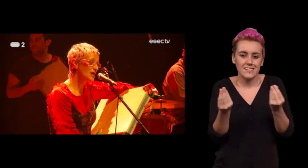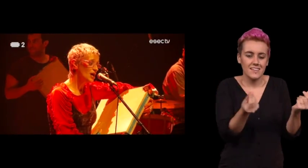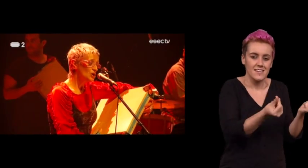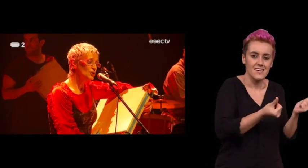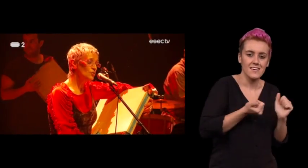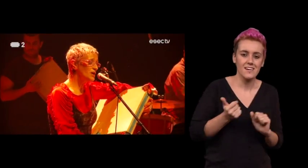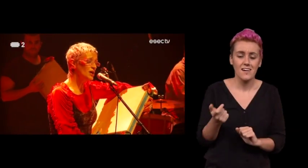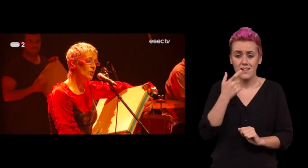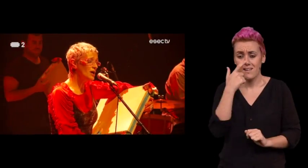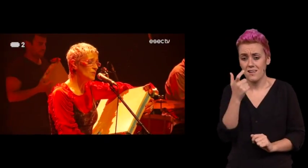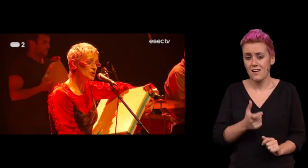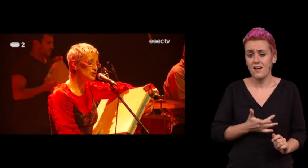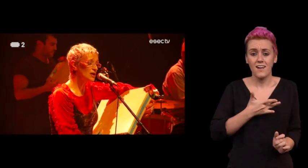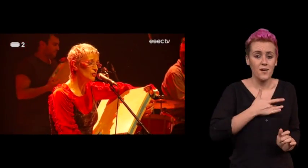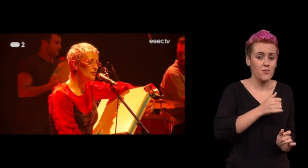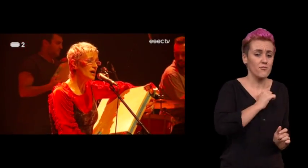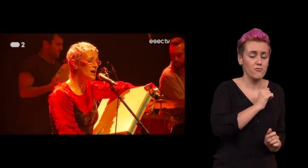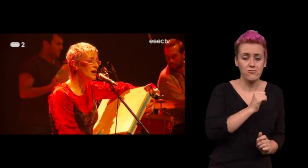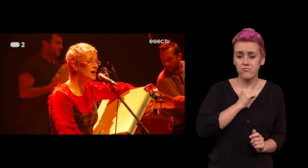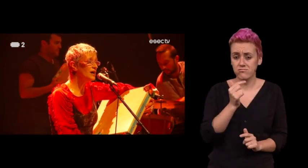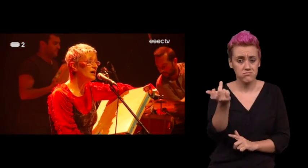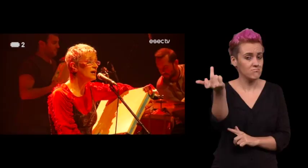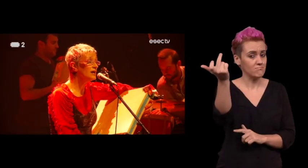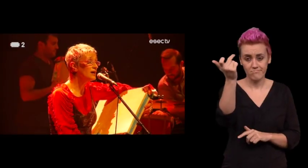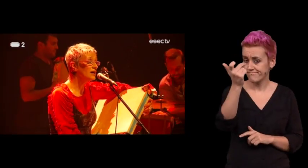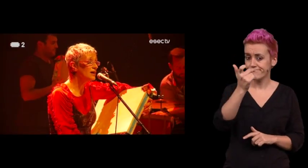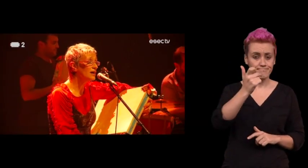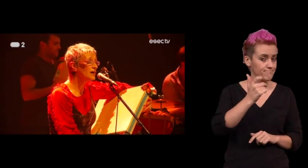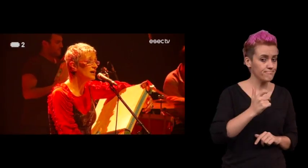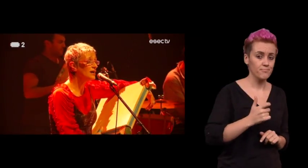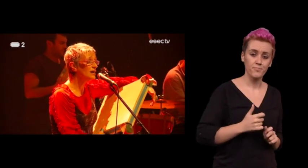sensação que o meu amor já não